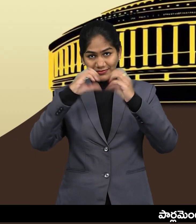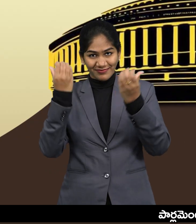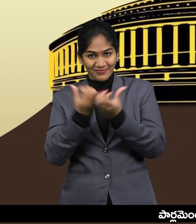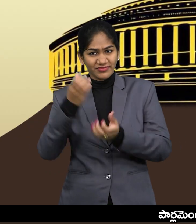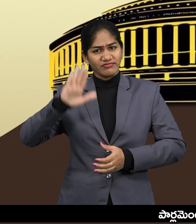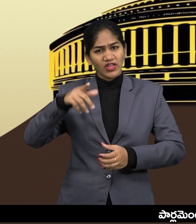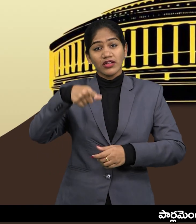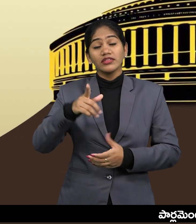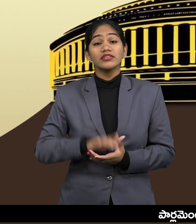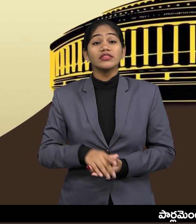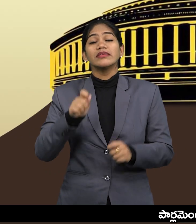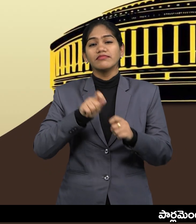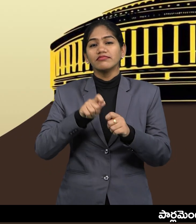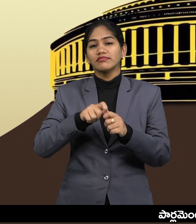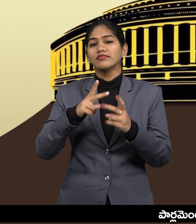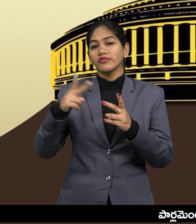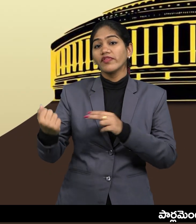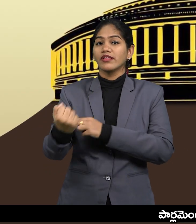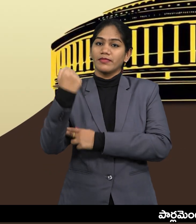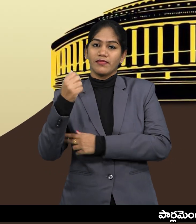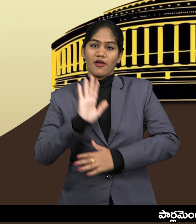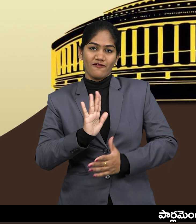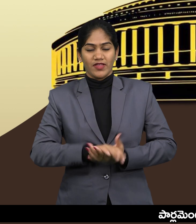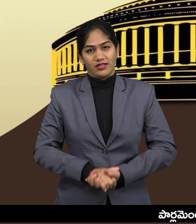పార్లమెంటు అధికారాలు మరియు విధులు.